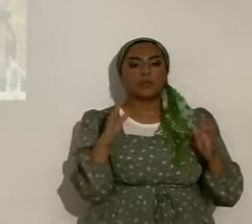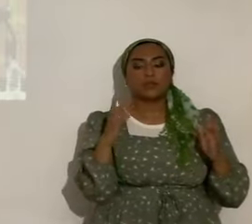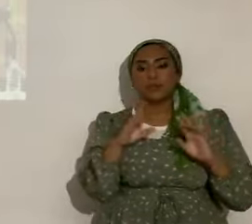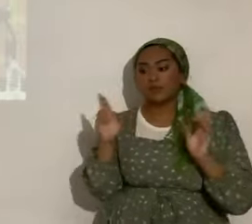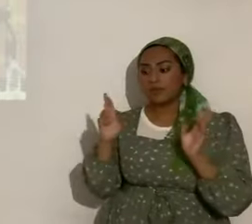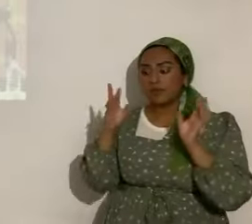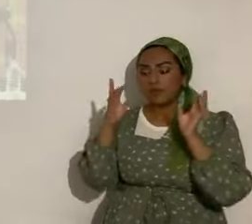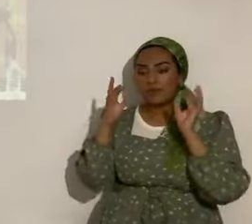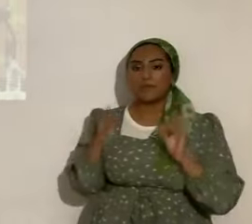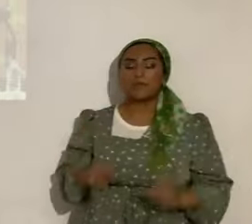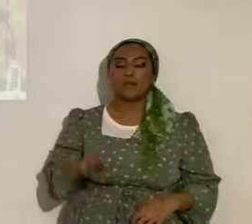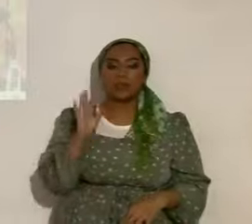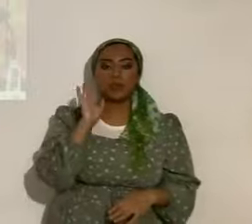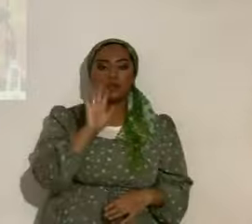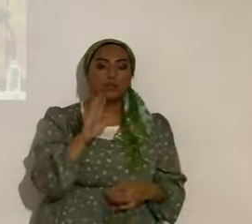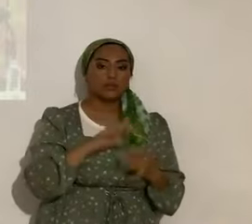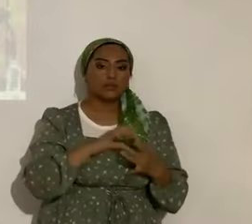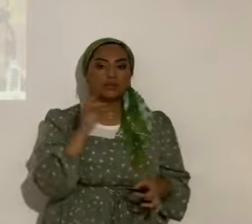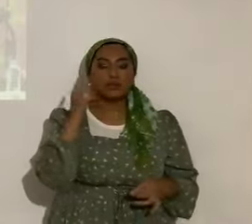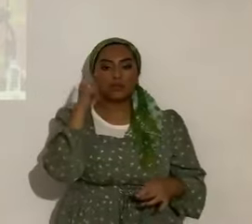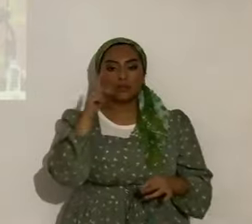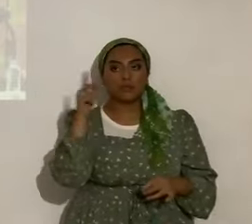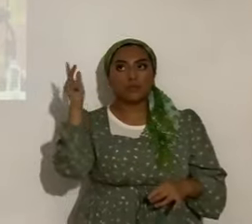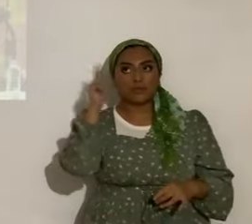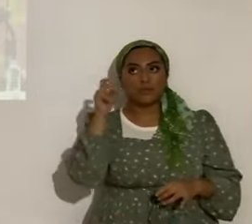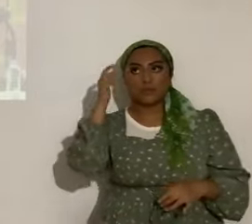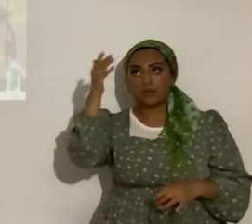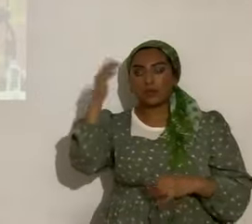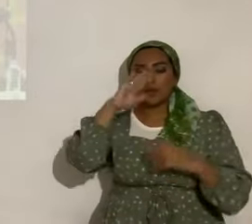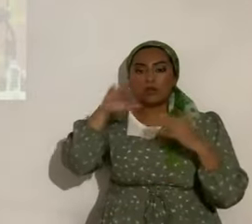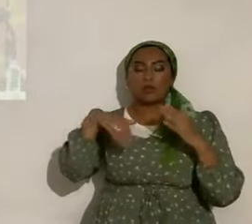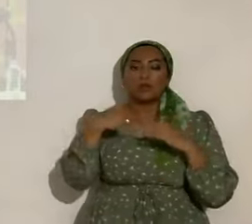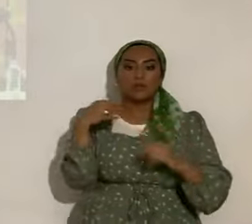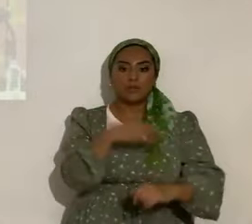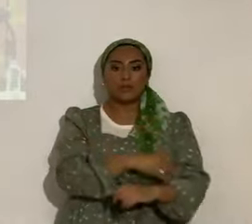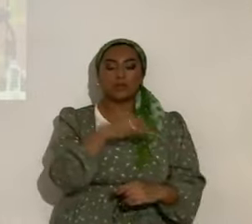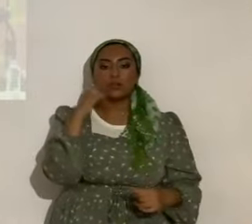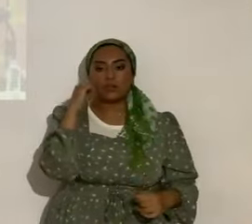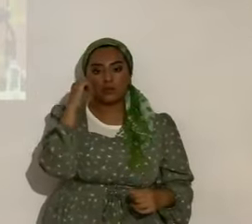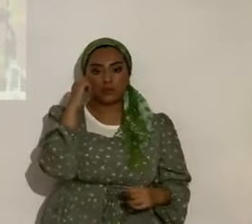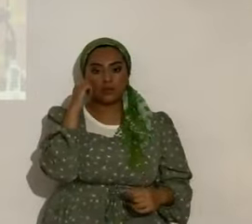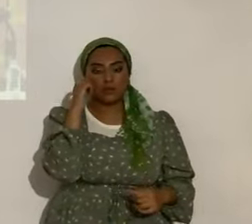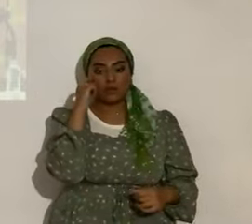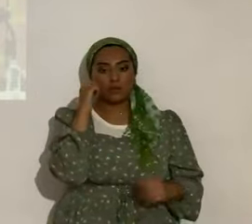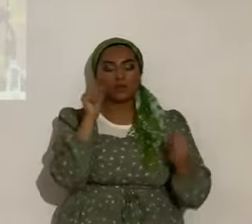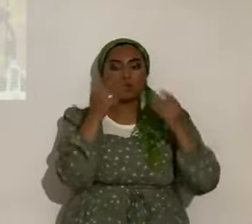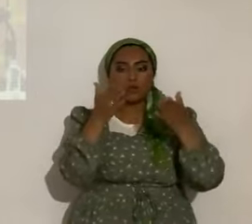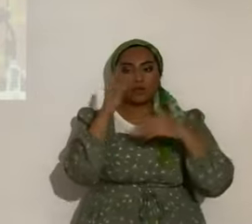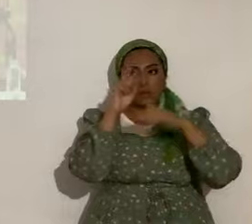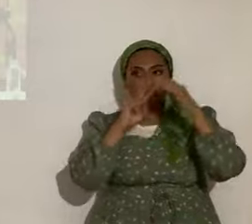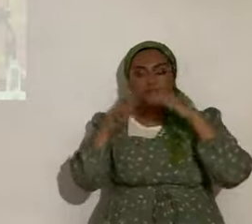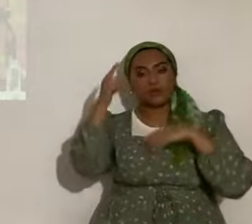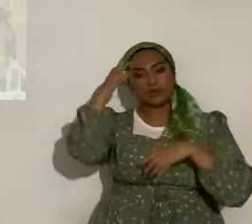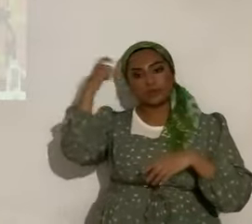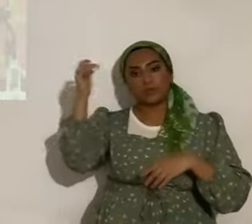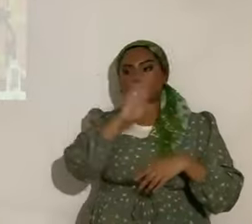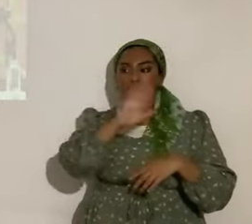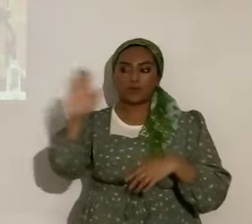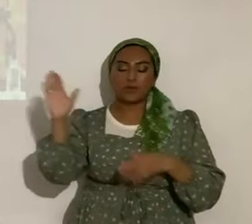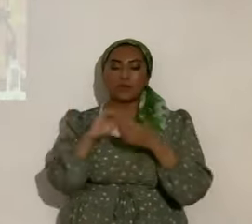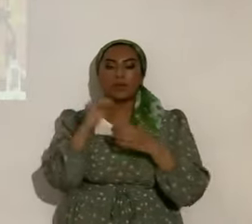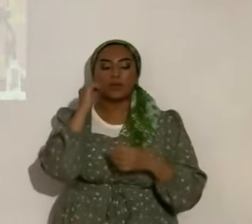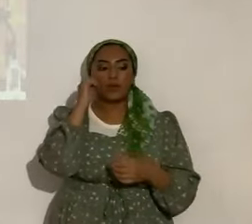ya predispusiste tu alma para escuchar al Todopoderoso. Y te puede dar sueños proféticos, según los dones que te haya